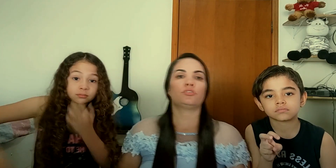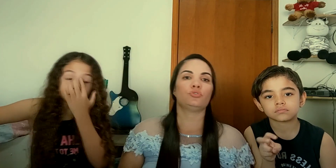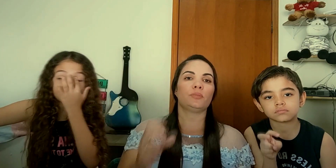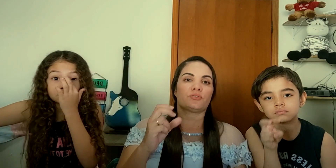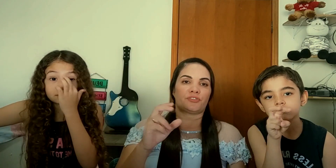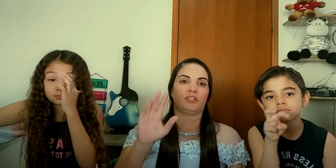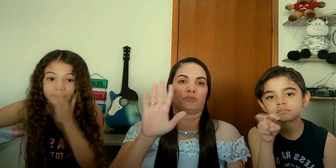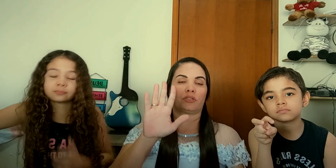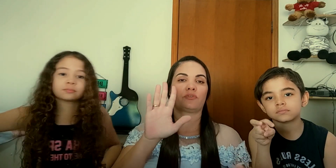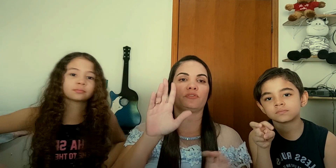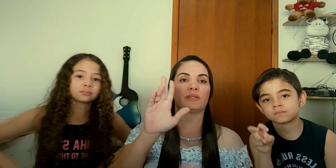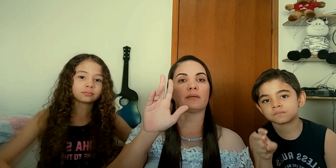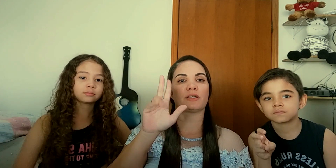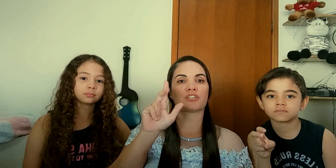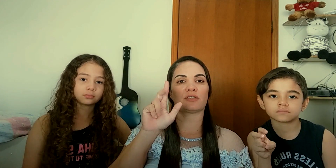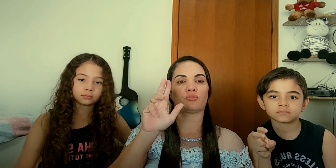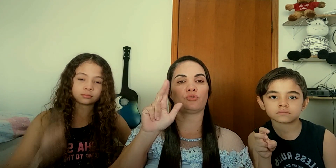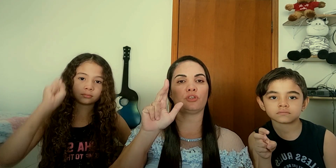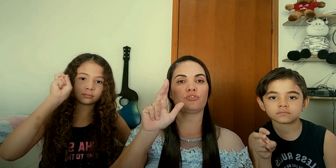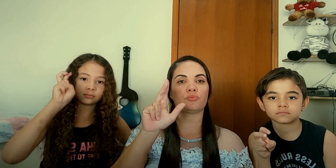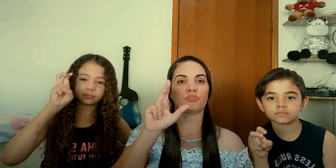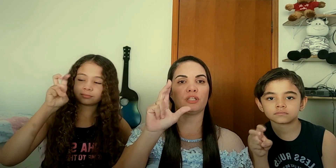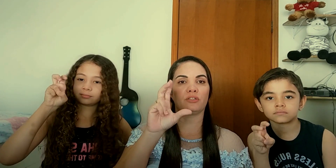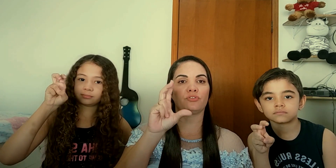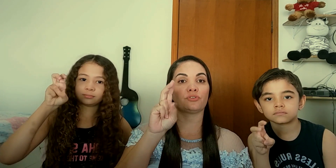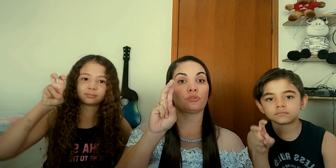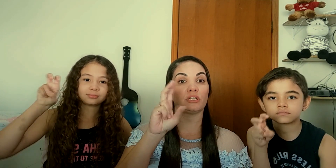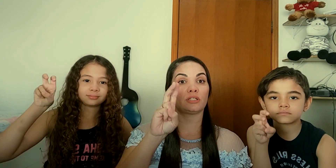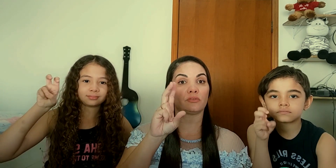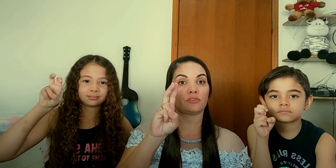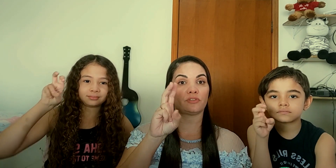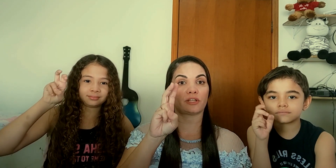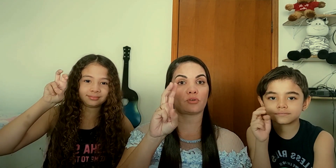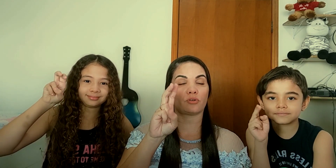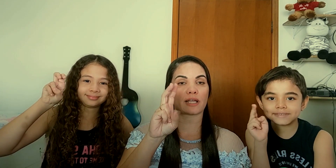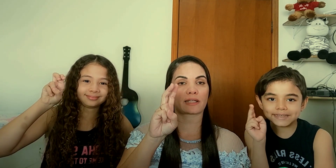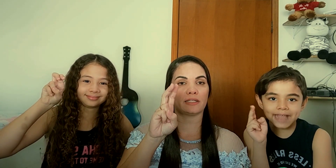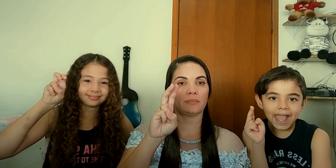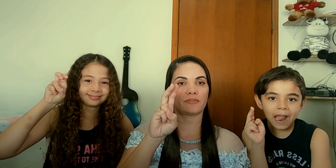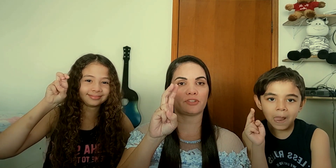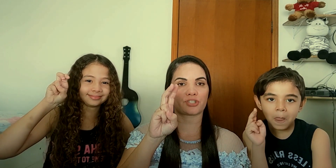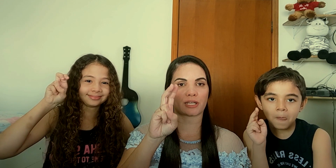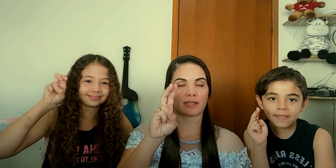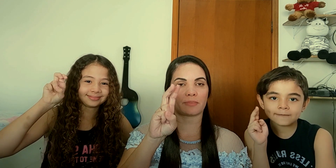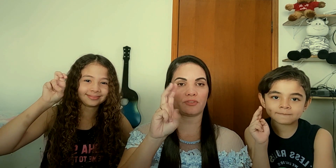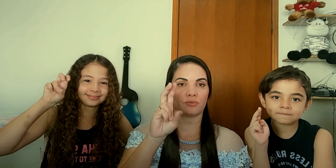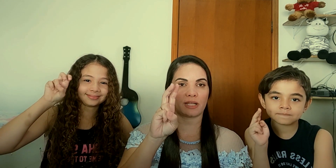Número cinco. Então, você vai abaixar os dois últimos dedos. O dedão você vai colocar aqui para fechar, para segurar